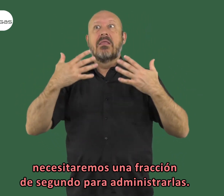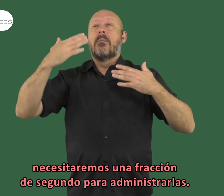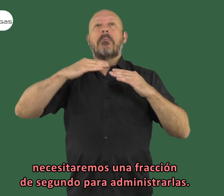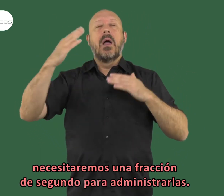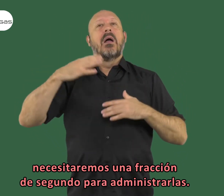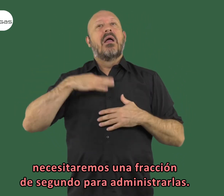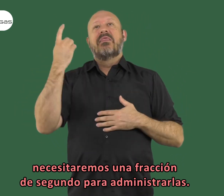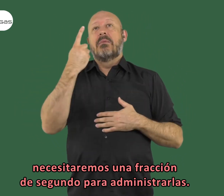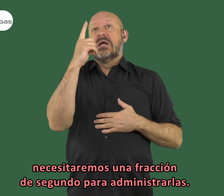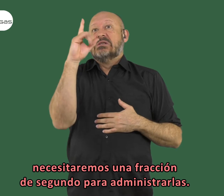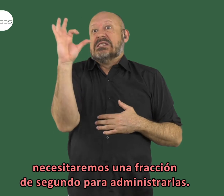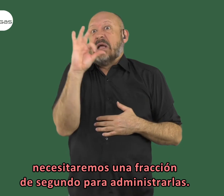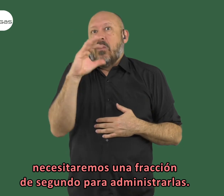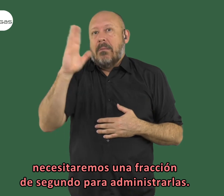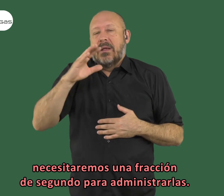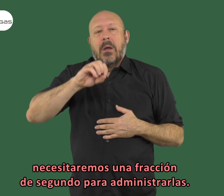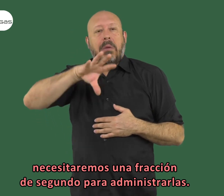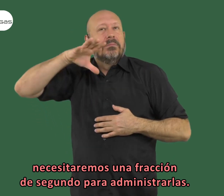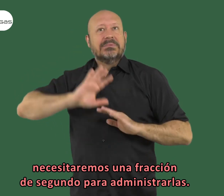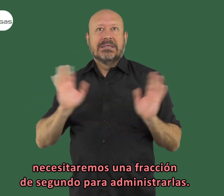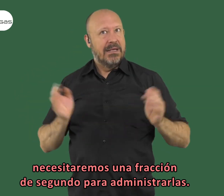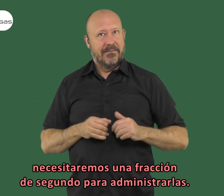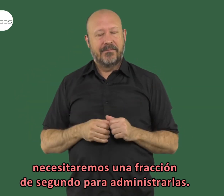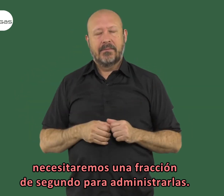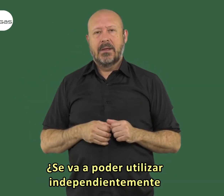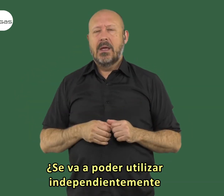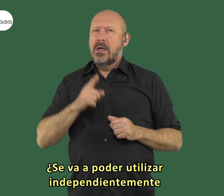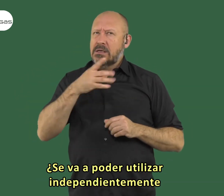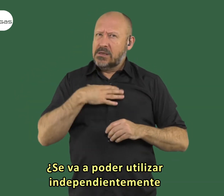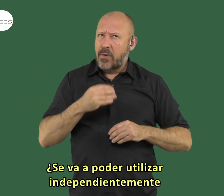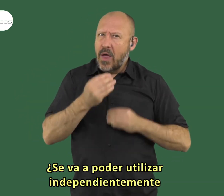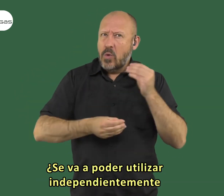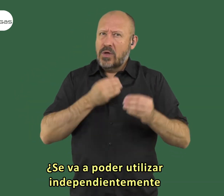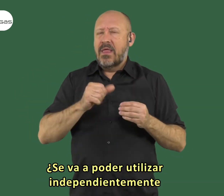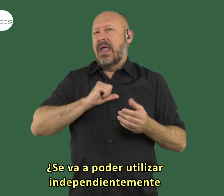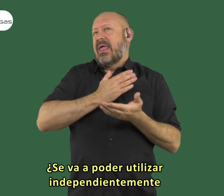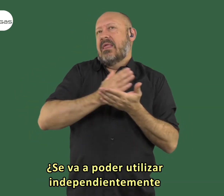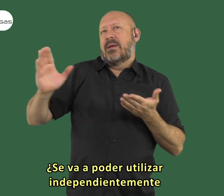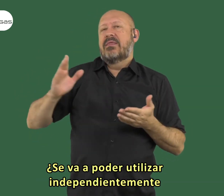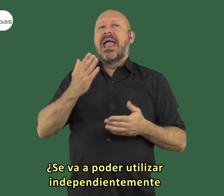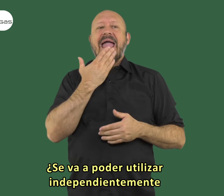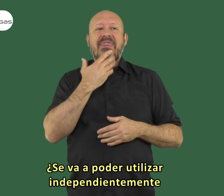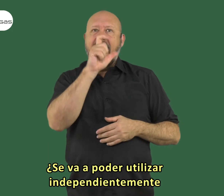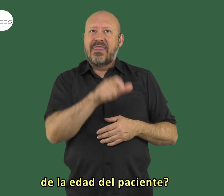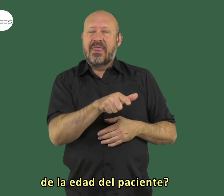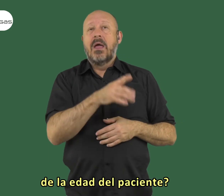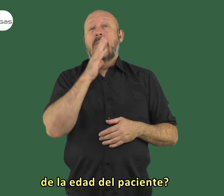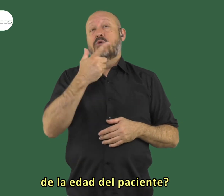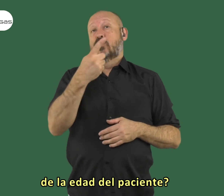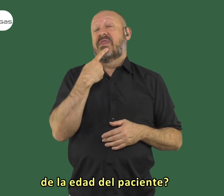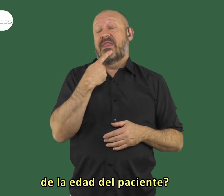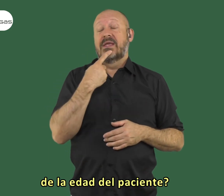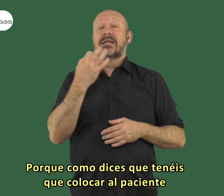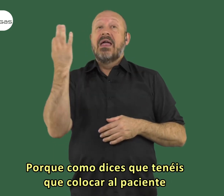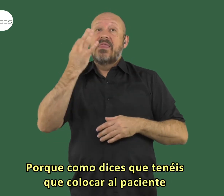10 Grays, pues necesitaremos una fracción de segundo para administrarlas. ¿Y se va a poder utilizar independientemente de la edad del